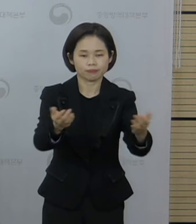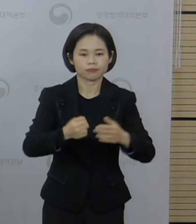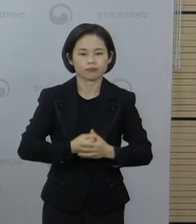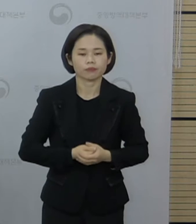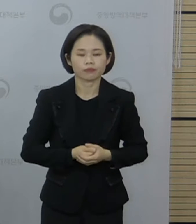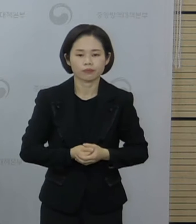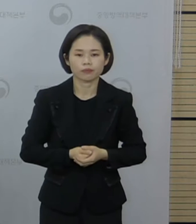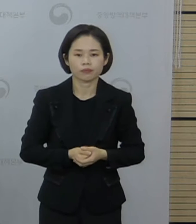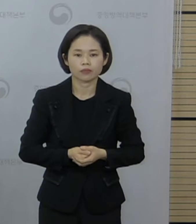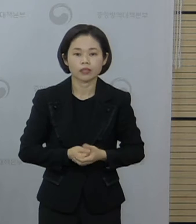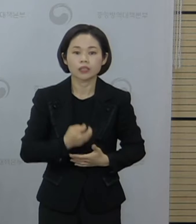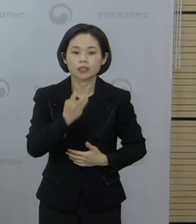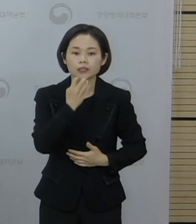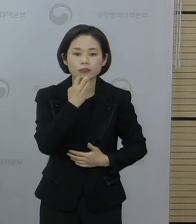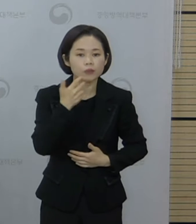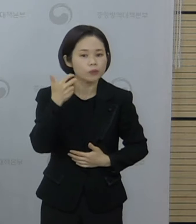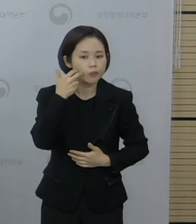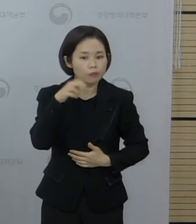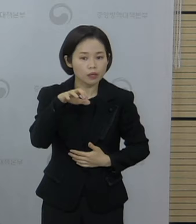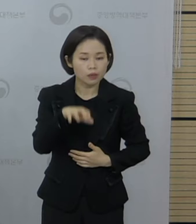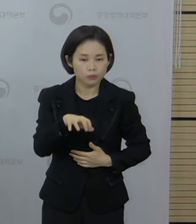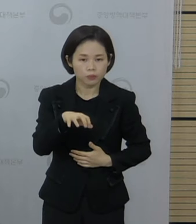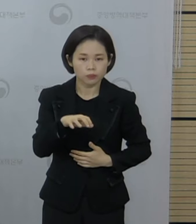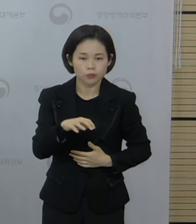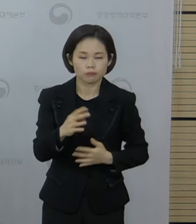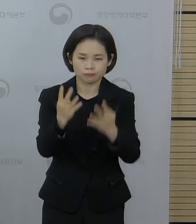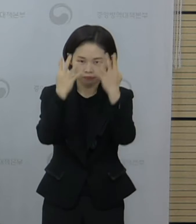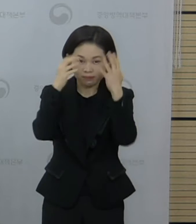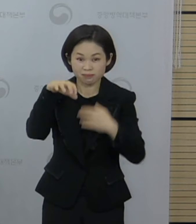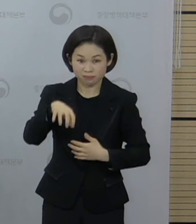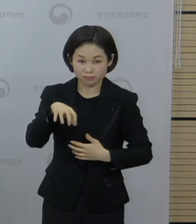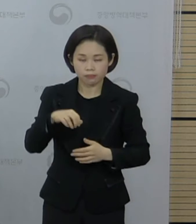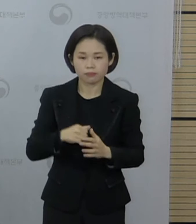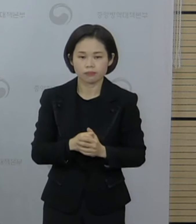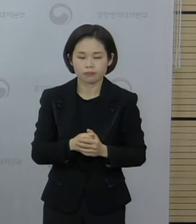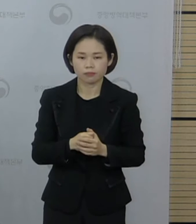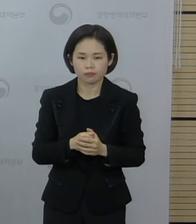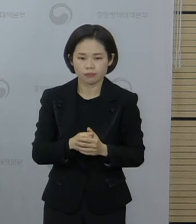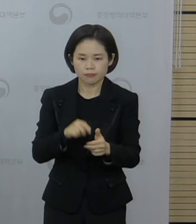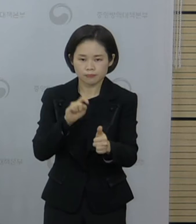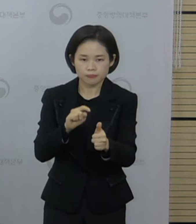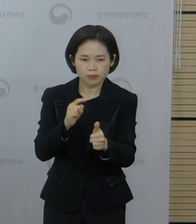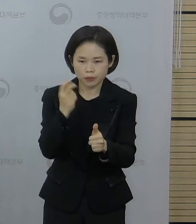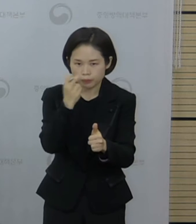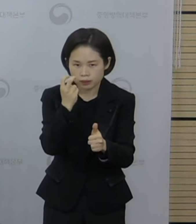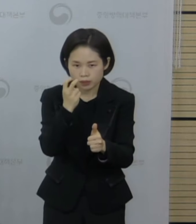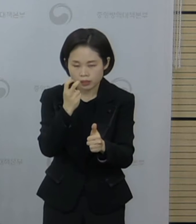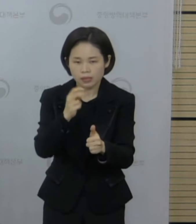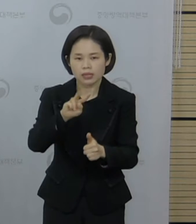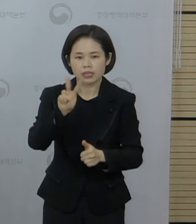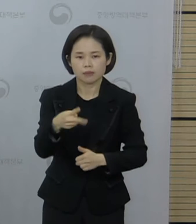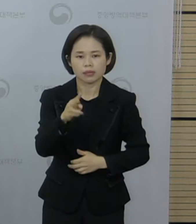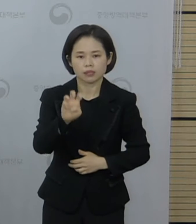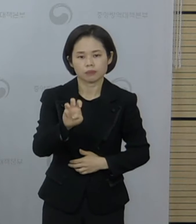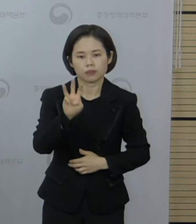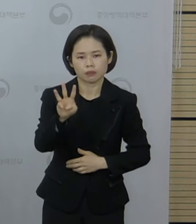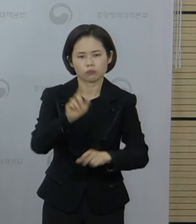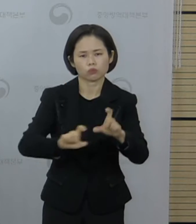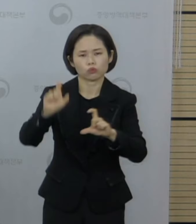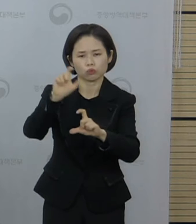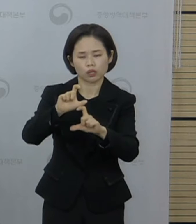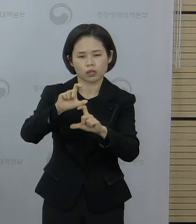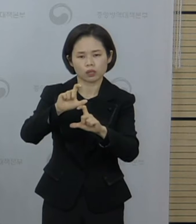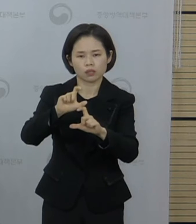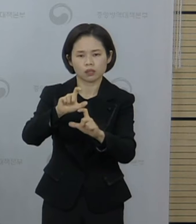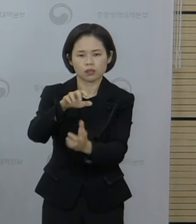먼저 서울 송파 고교 정 시설과 관련하여 추적검사 중 233명 이 추가됨으로써